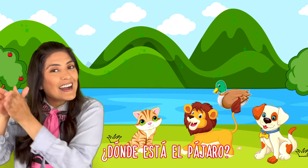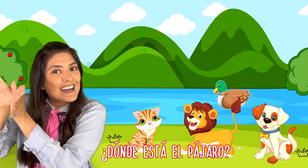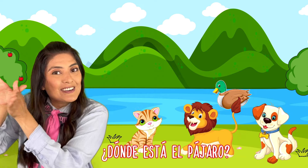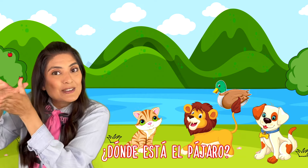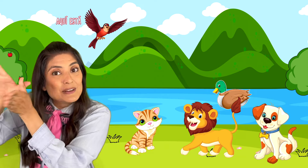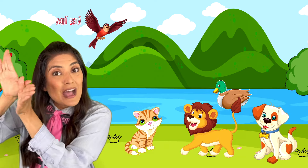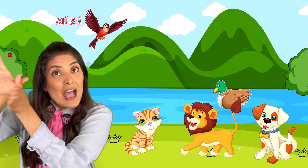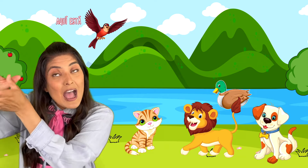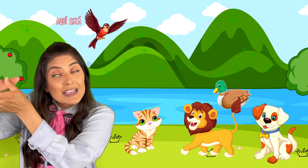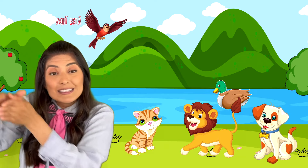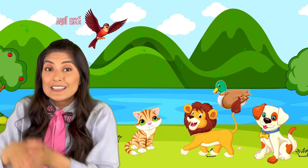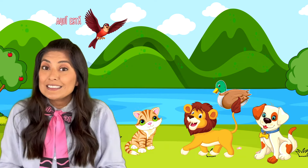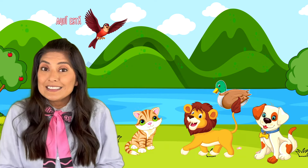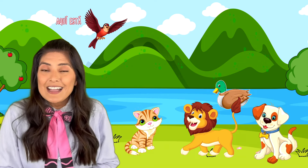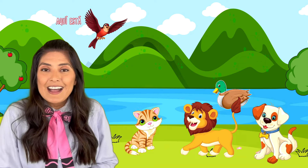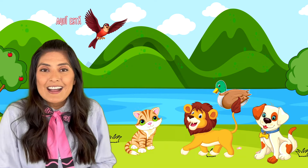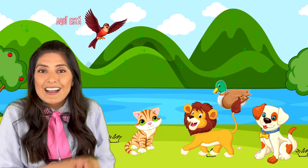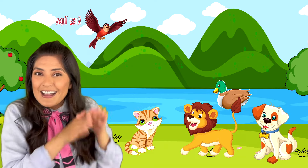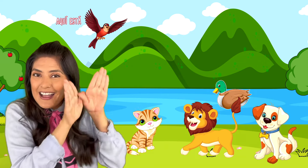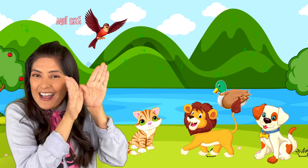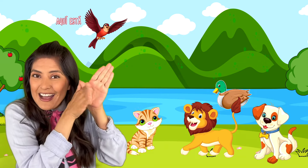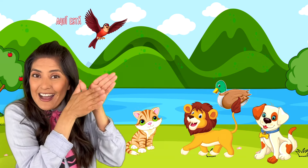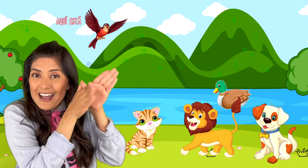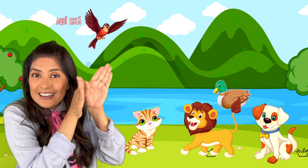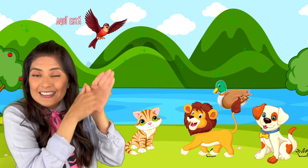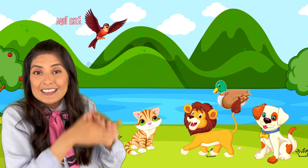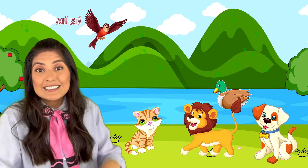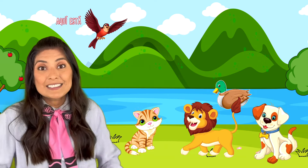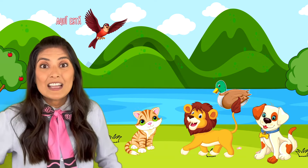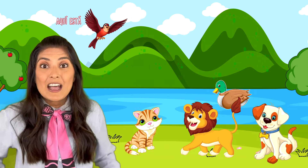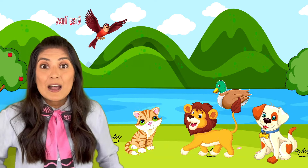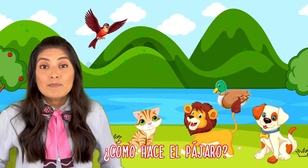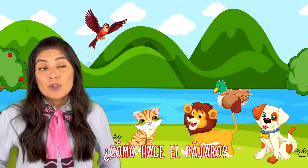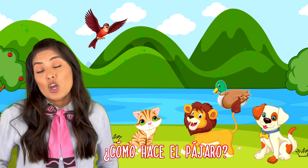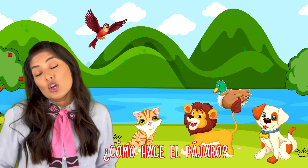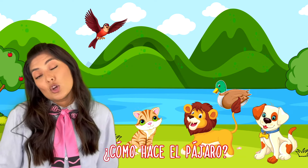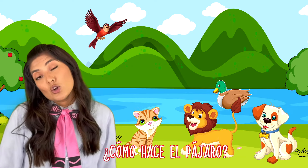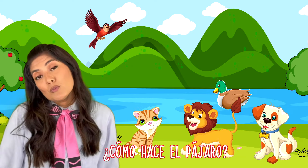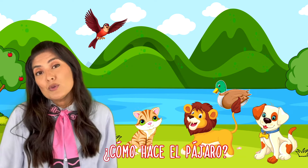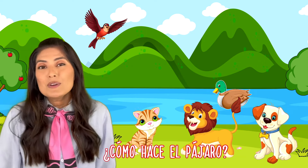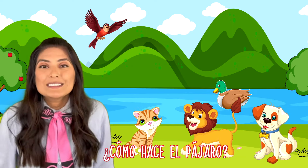pájaro? Aquí está. Aquí está. ¿Cómo hace el